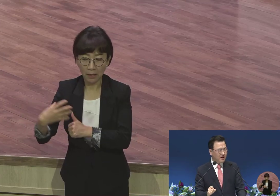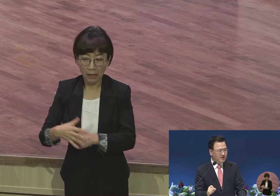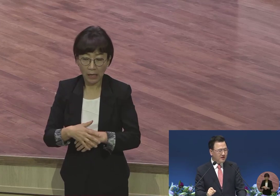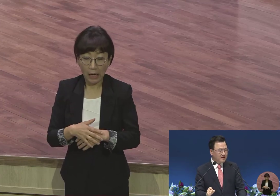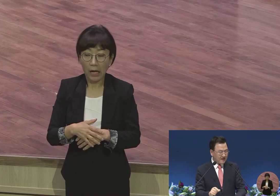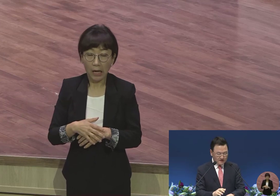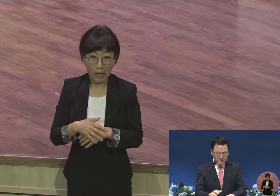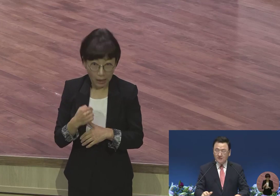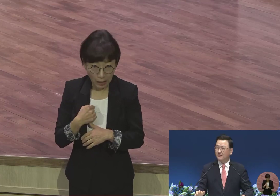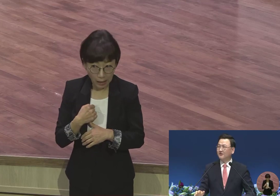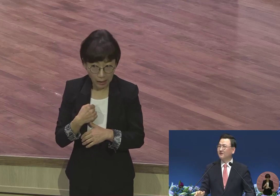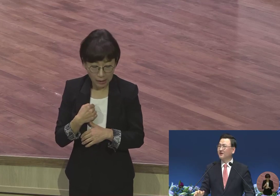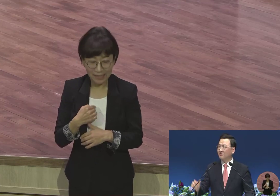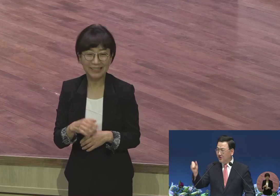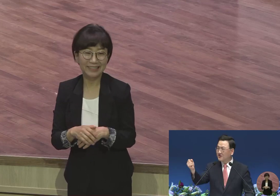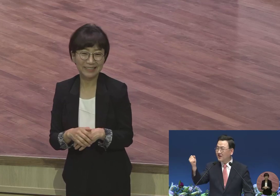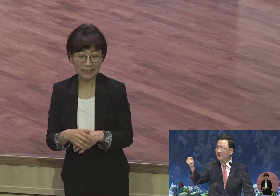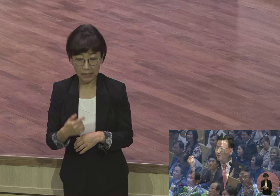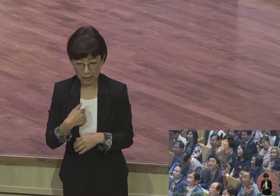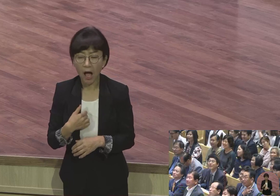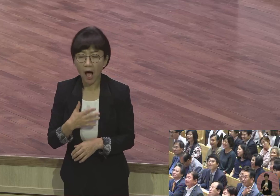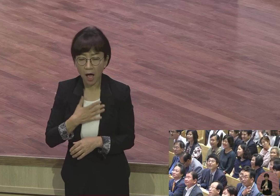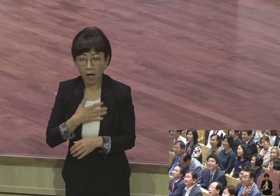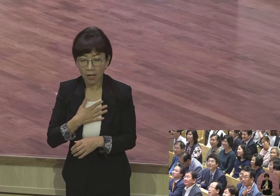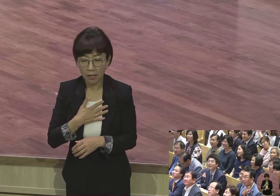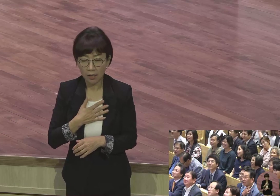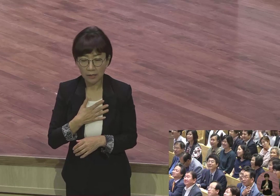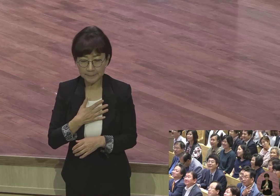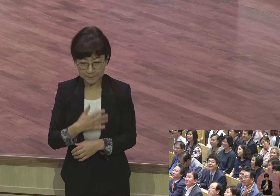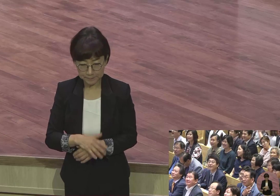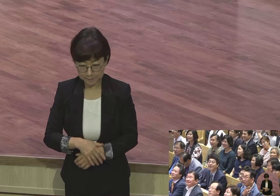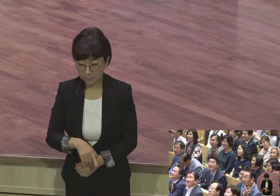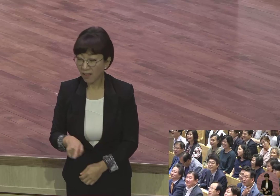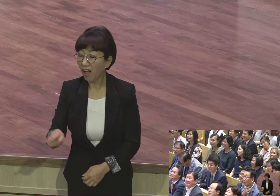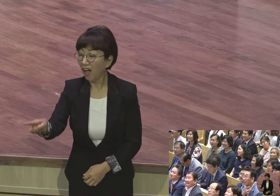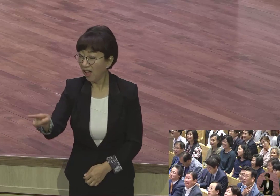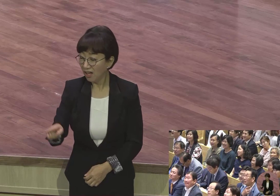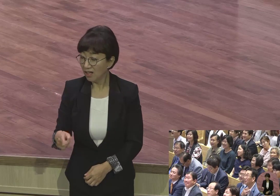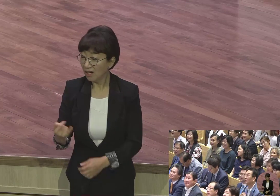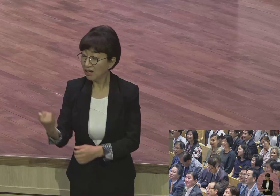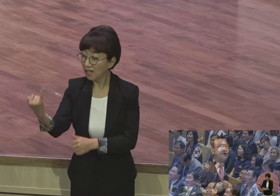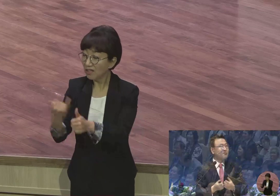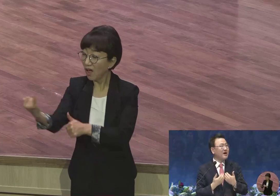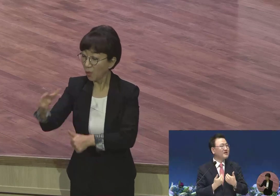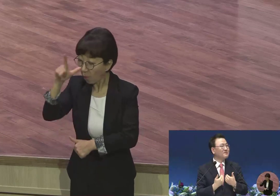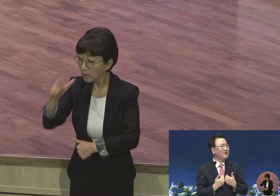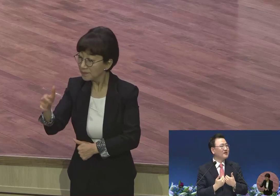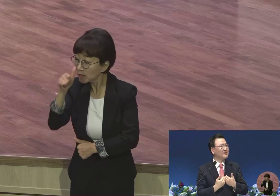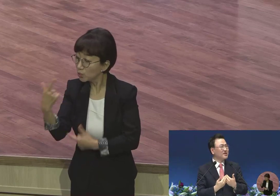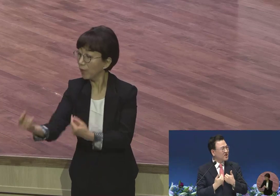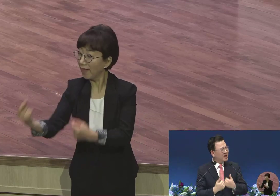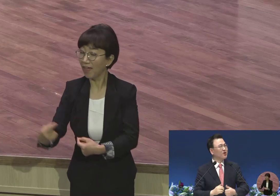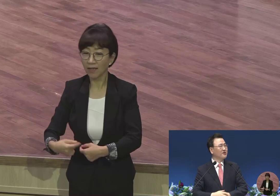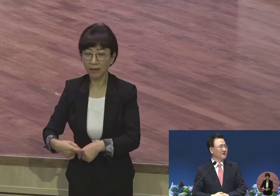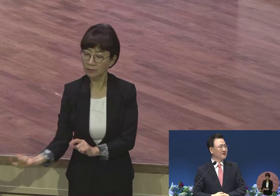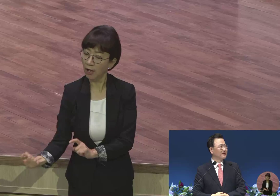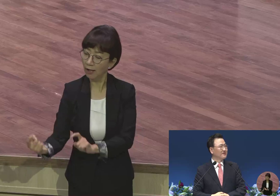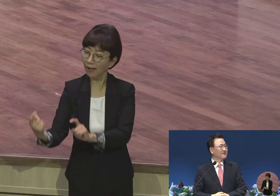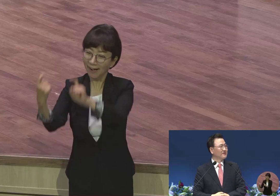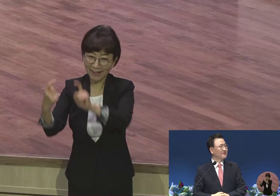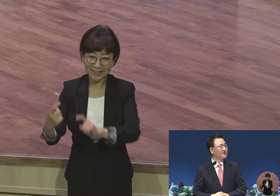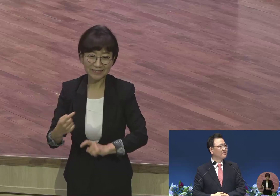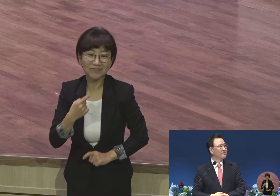금식하고 갱신하느냐? 안 그렇거든요. 멱살 잡습니다. 너는 고집이 없냐? 그 싸움이 일어나거든. 맞는 말인데